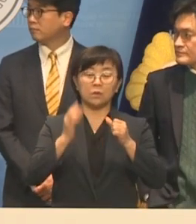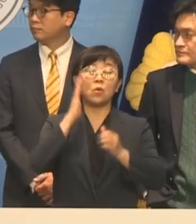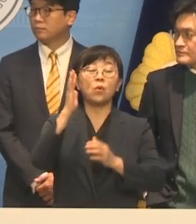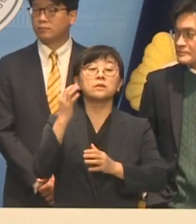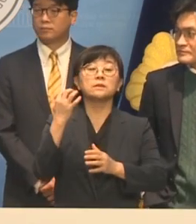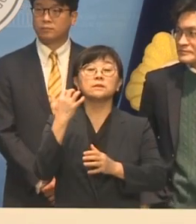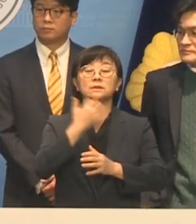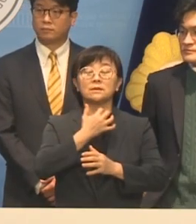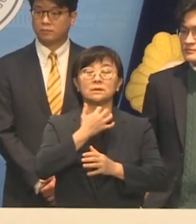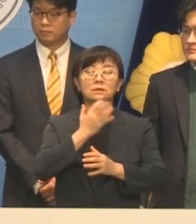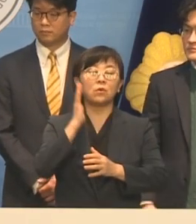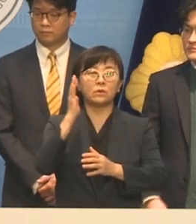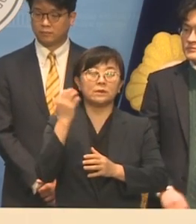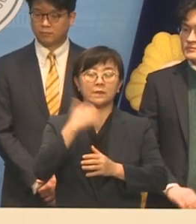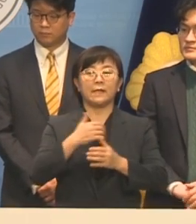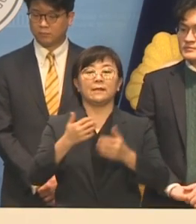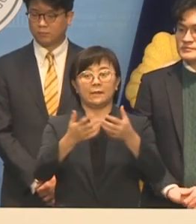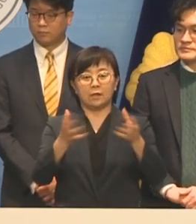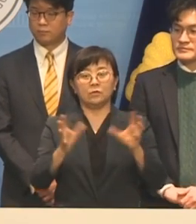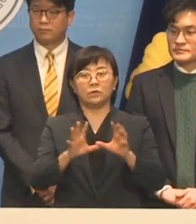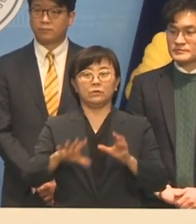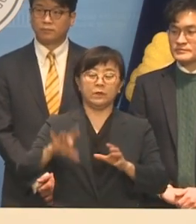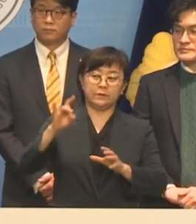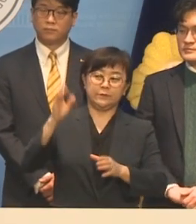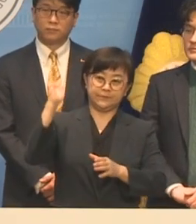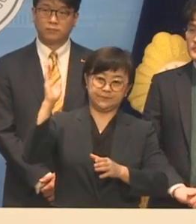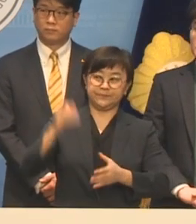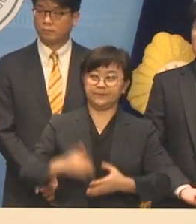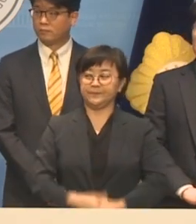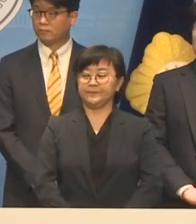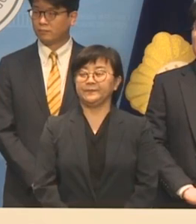녹색당부터 먼저 대표님의 말씀부터 시작하도록 하겠습니다.